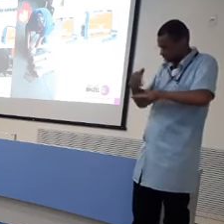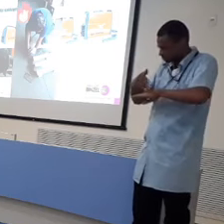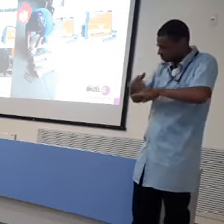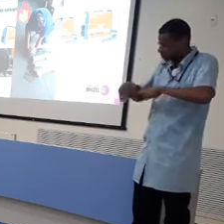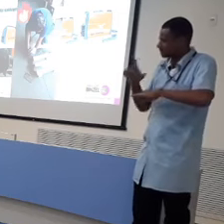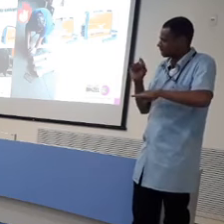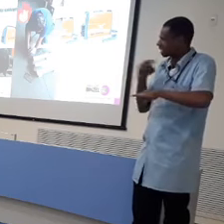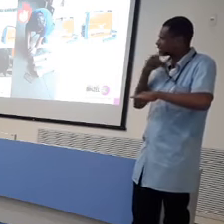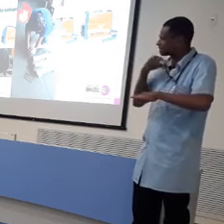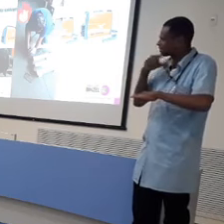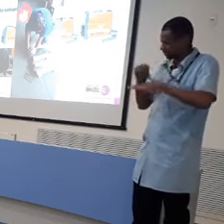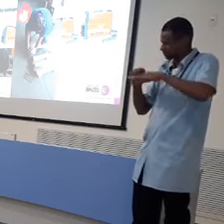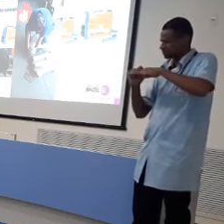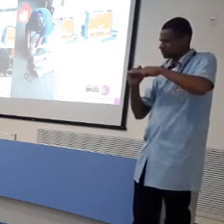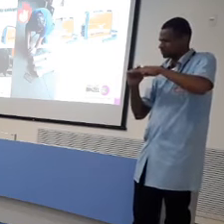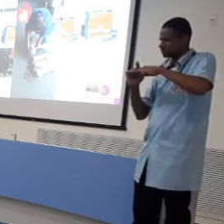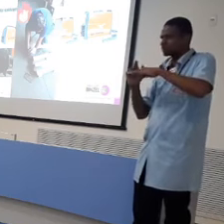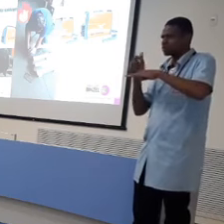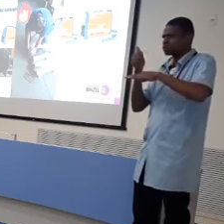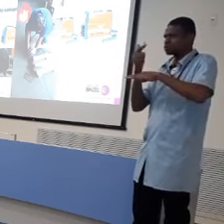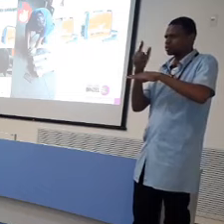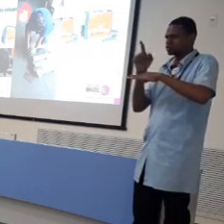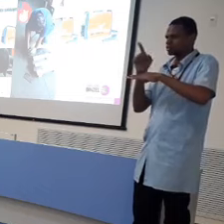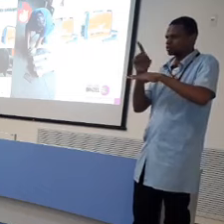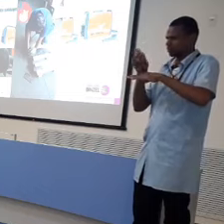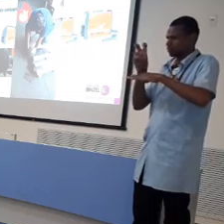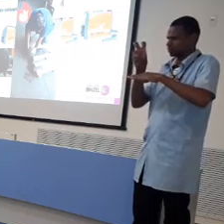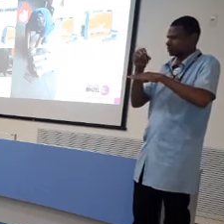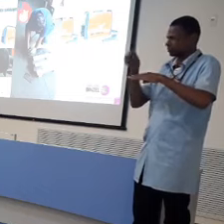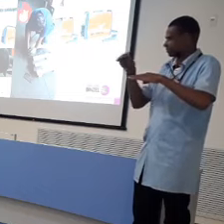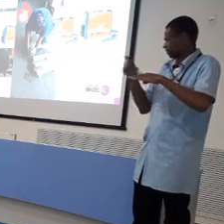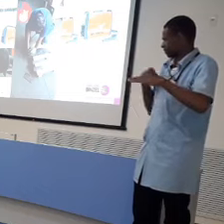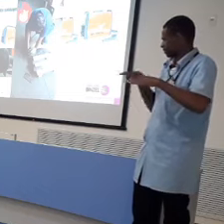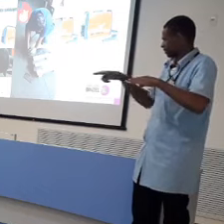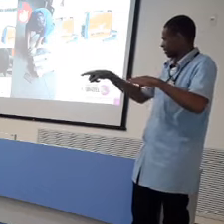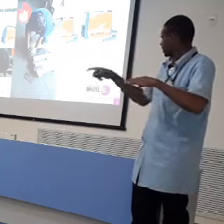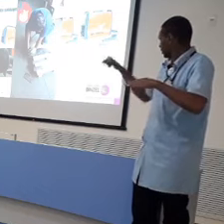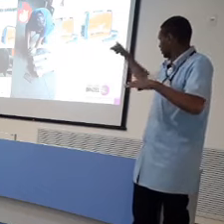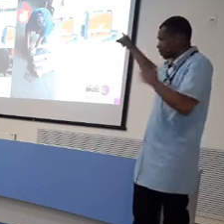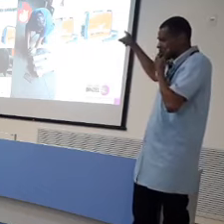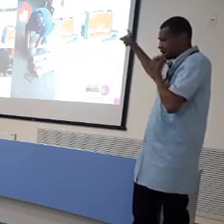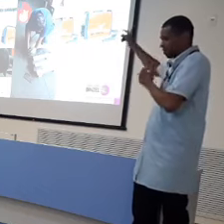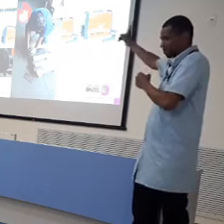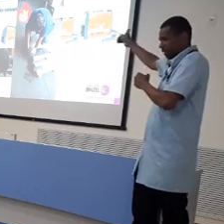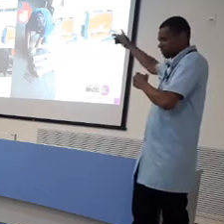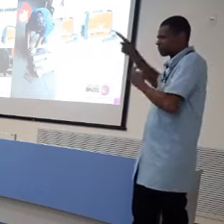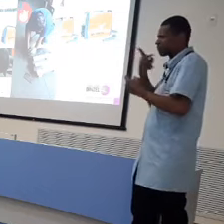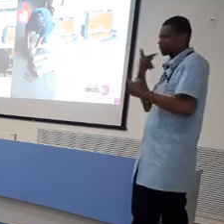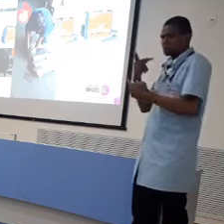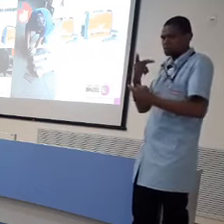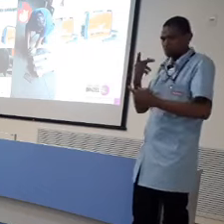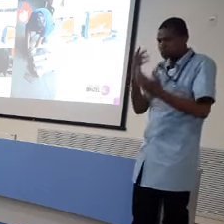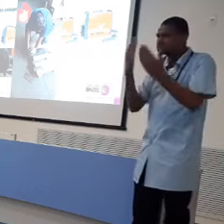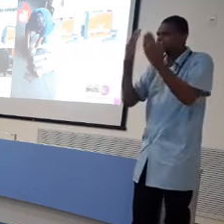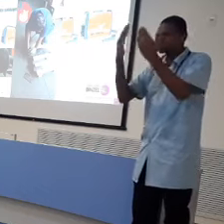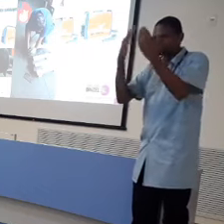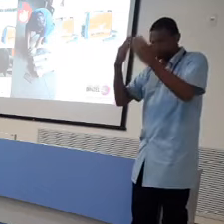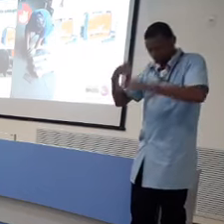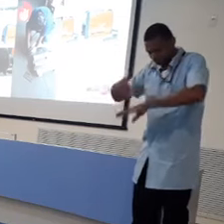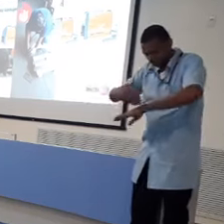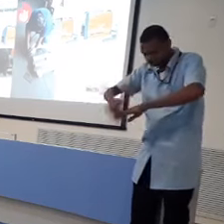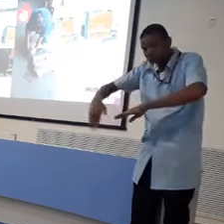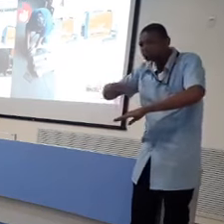direito. Ele estava com a chapa de meia lá, inclusive eu trouxe um pedaço da chapa aqui que esse rapaz cortou para vocês, que ele desafiou. Ele falou, eu acho que não vai cortar